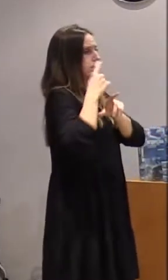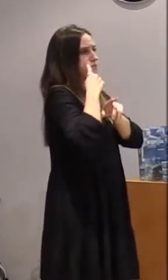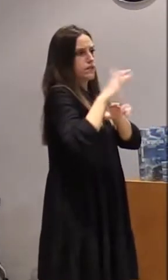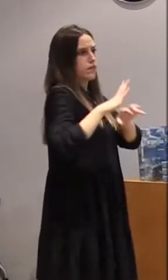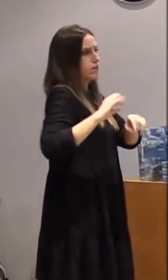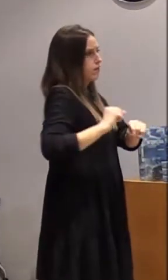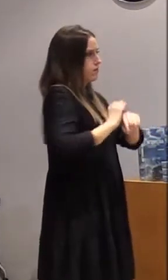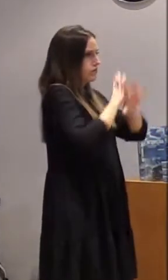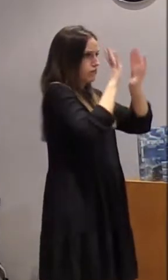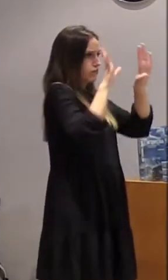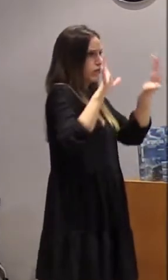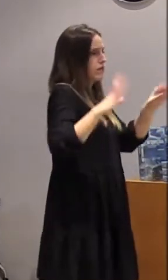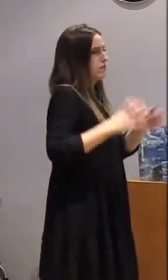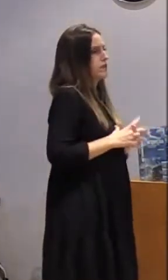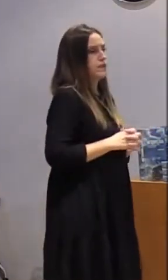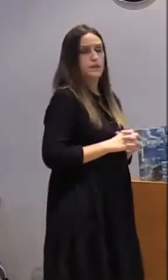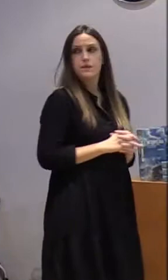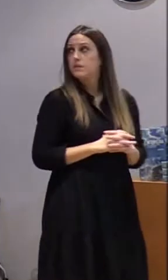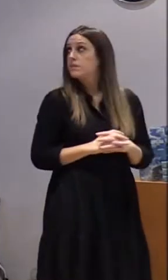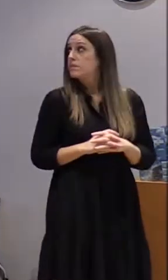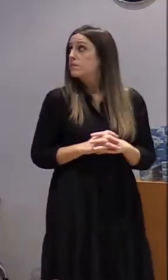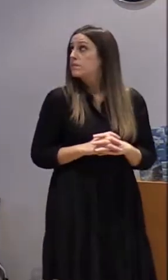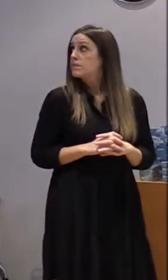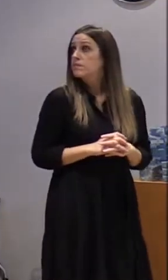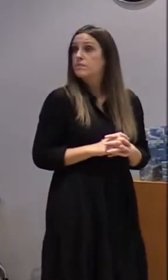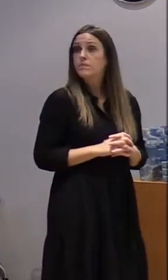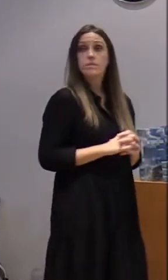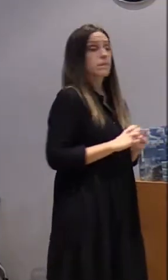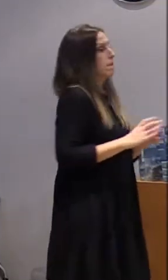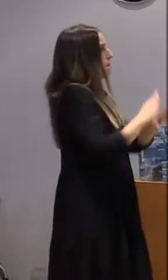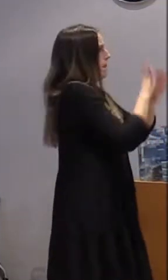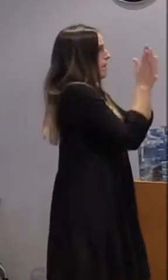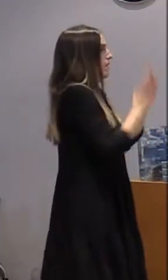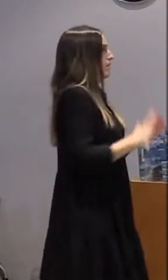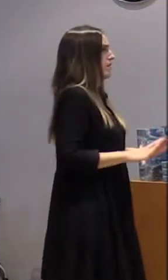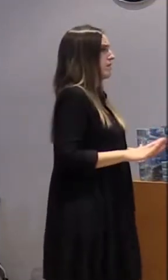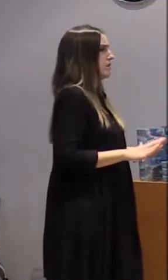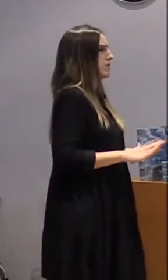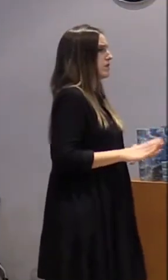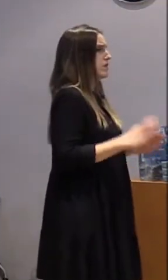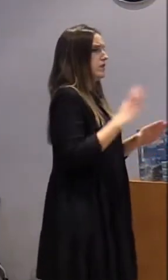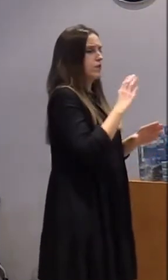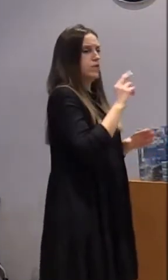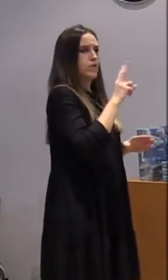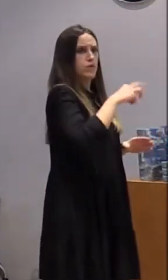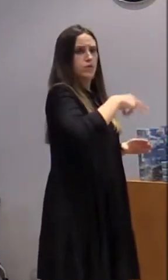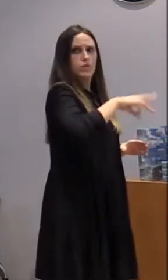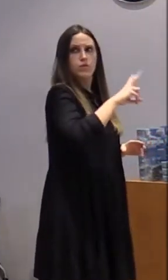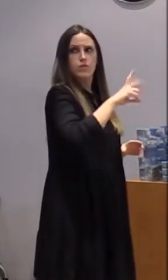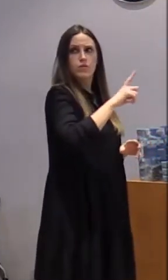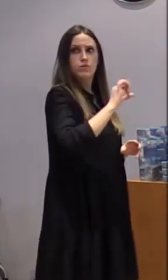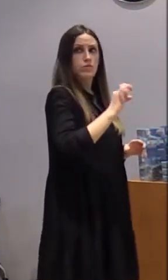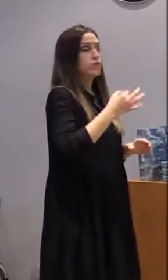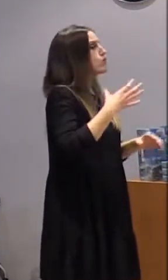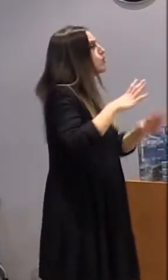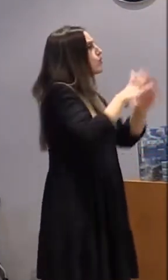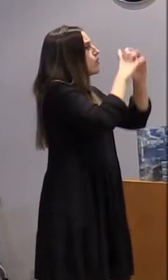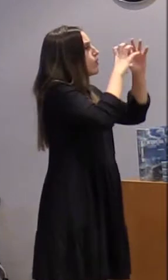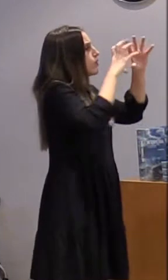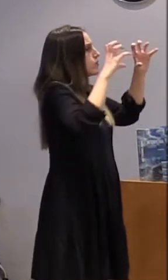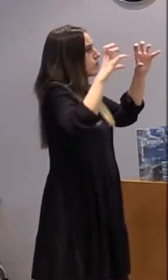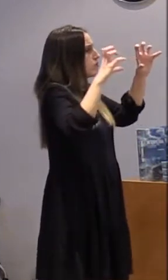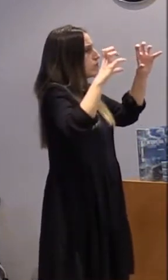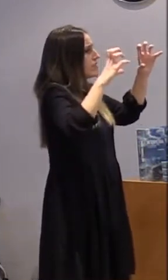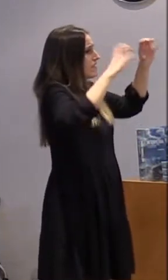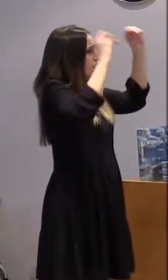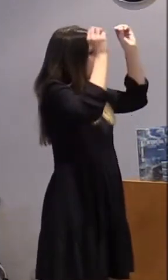claramente, se identifica muy fácil un cúmulo. Y finalmente, un cúmulo pero ya de gran desarrollo, una nube de tormenta, un cumulonimbo o